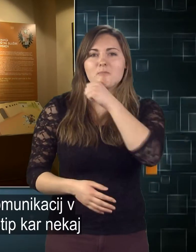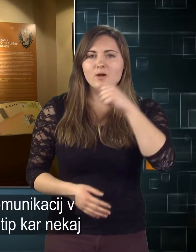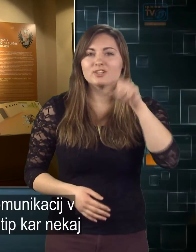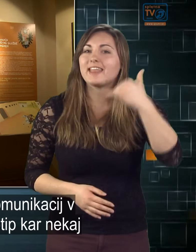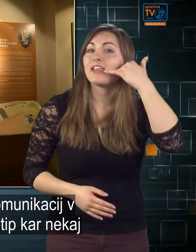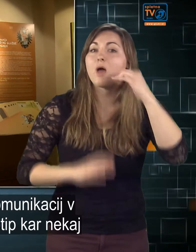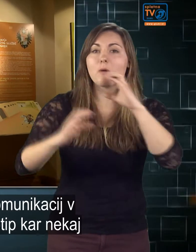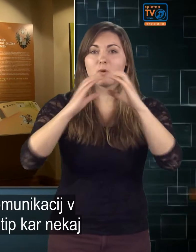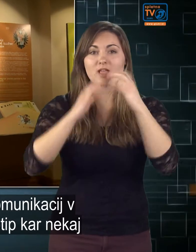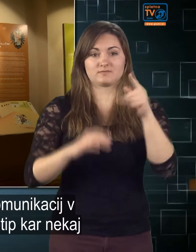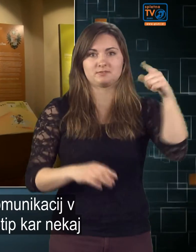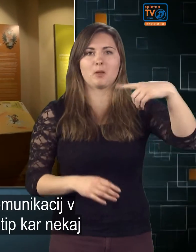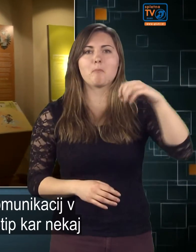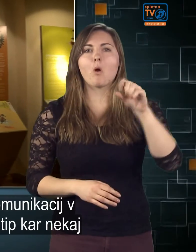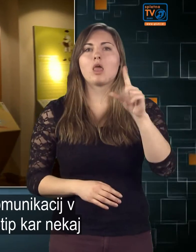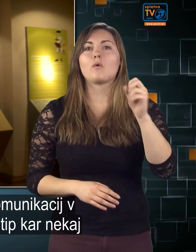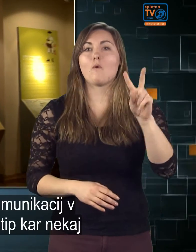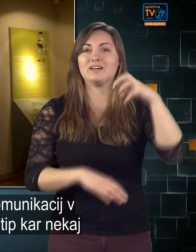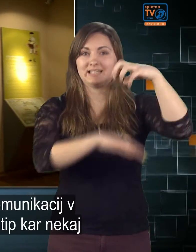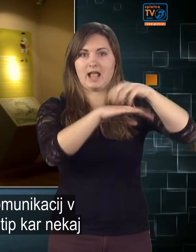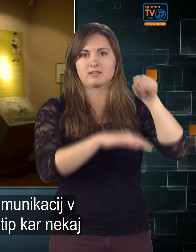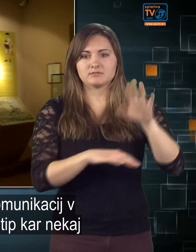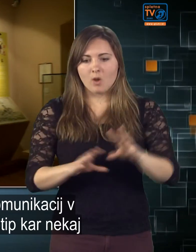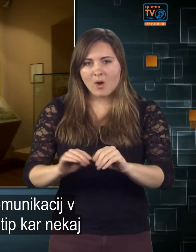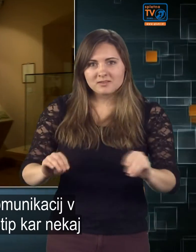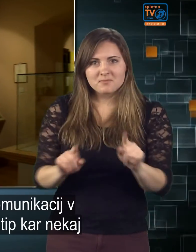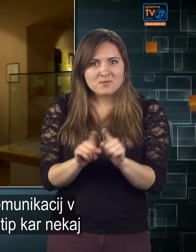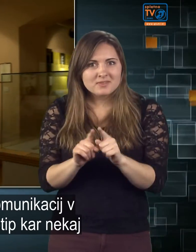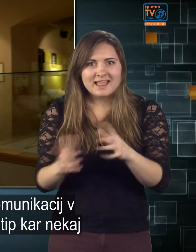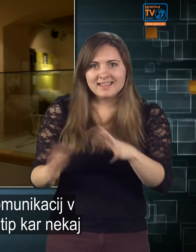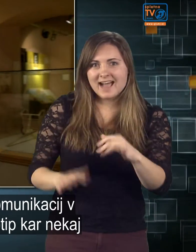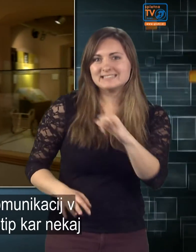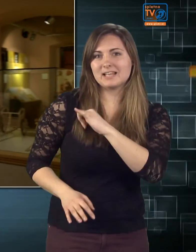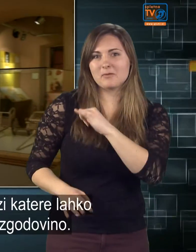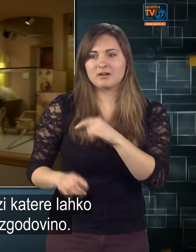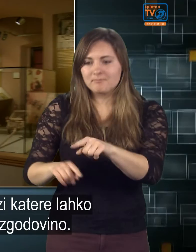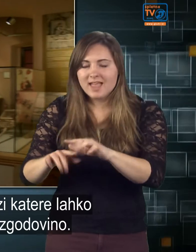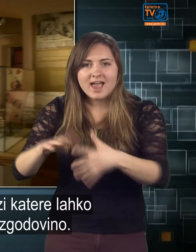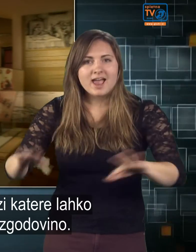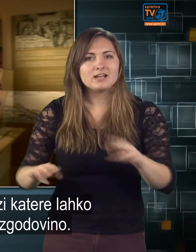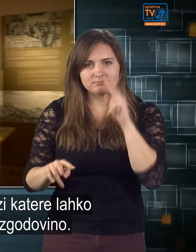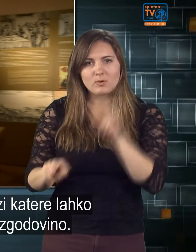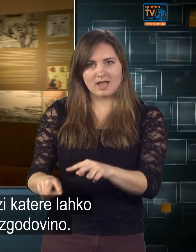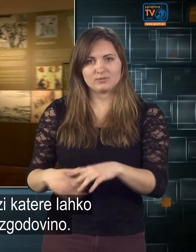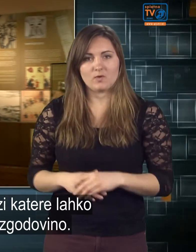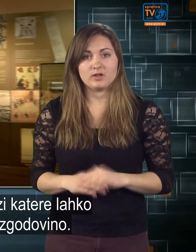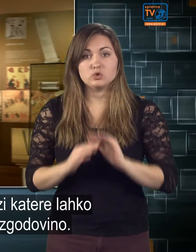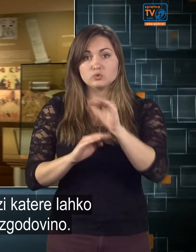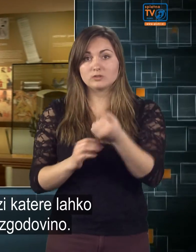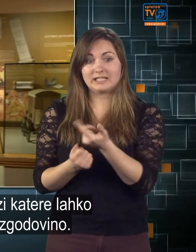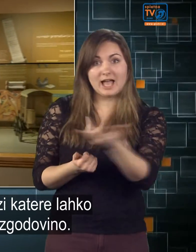Muzeju pošte in telekomunikacij v Polhovem Gradcu je na otip kar nekaj zanimivih eksponatov, skozi katere